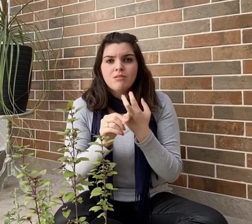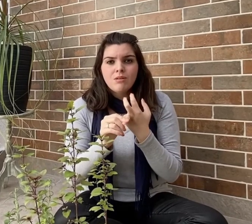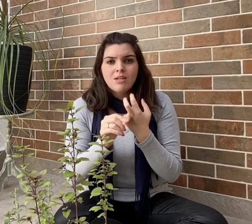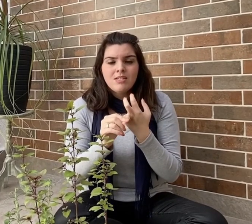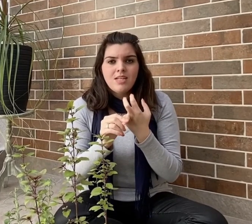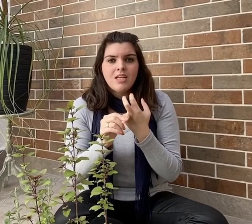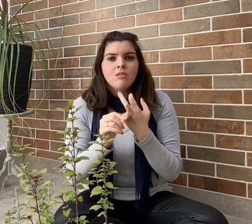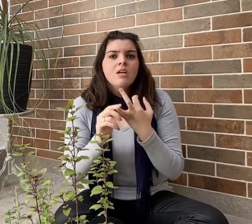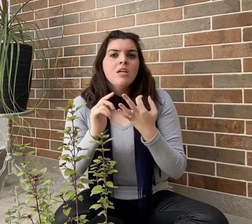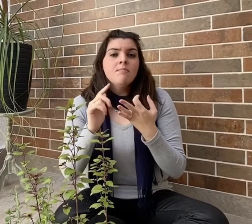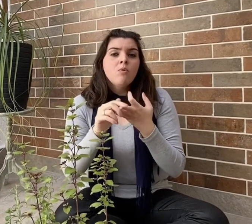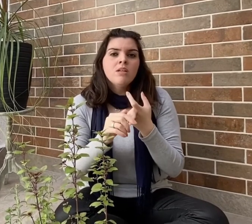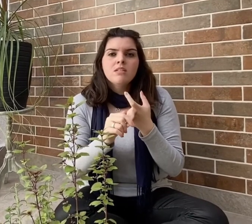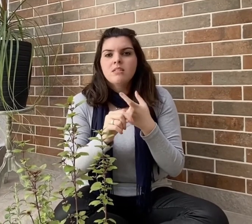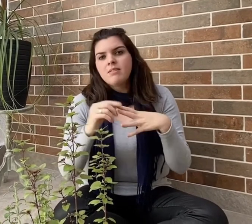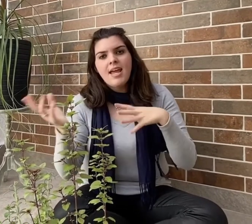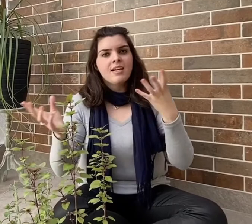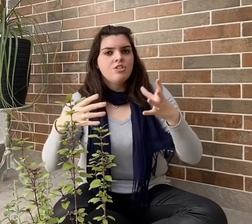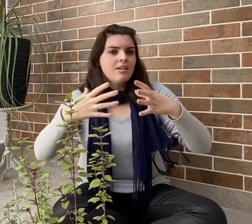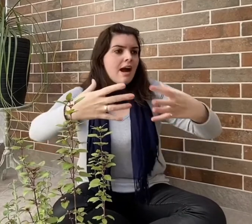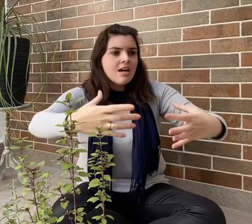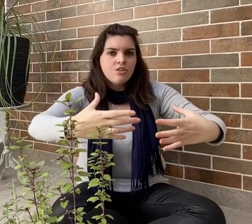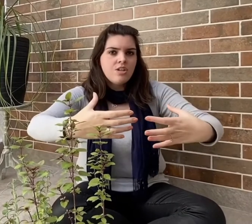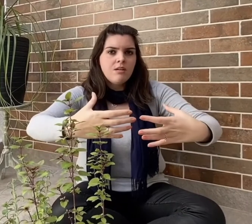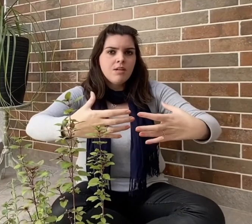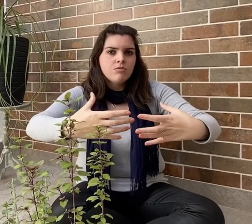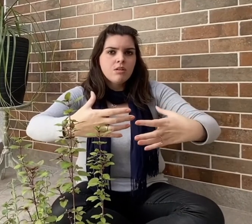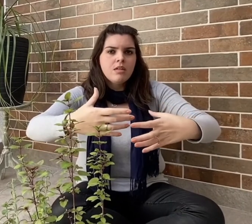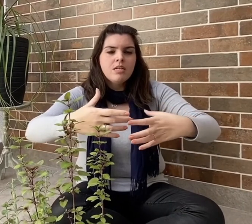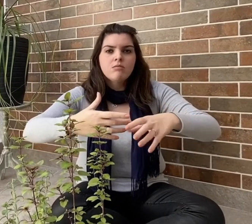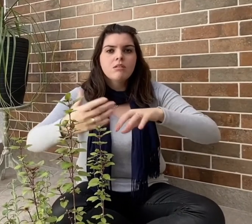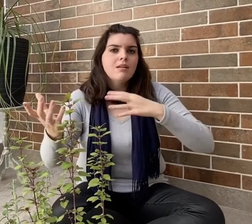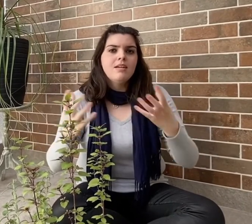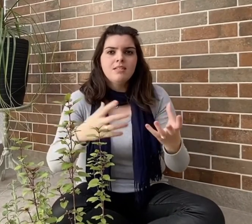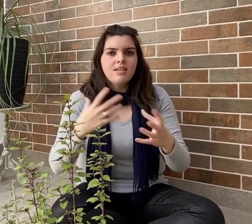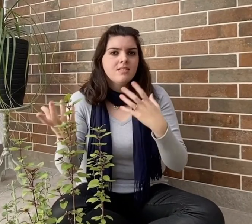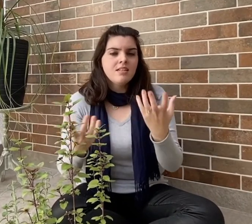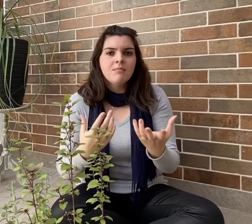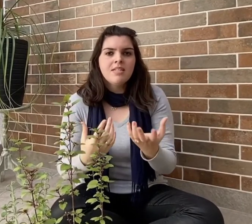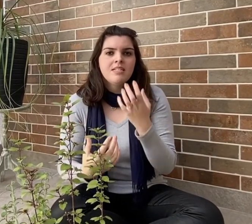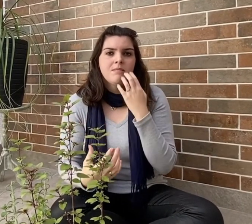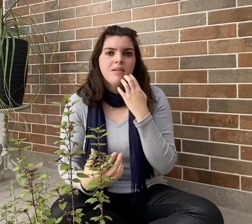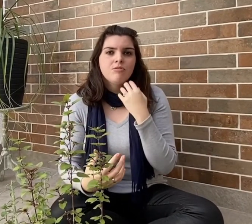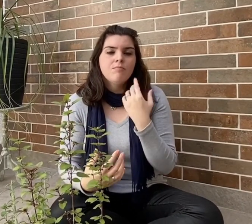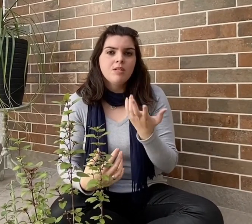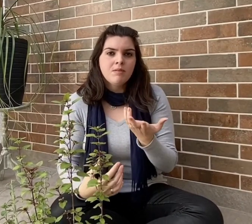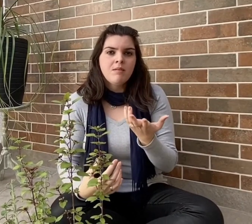estão crescendo e muitas entregas de caixas de alimentos orgânicos na residência, ainda mais nesse período pós-pandemia.